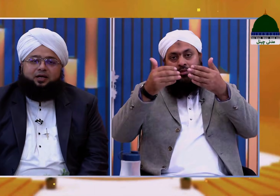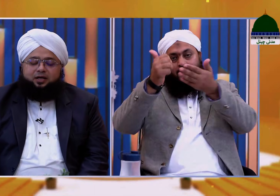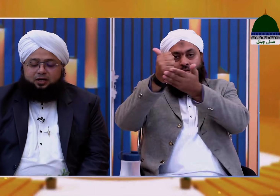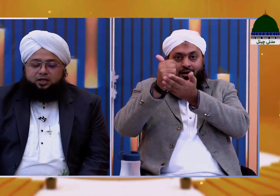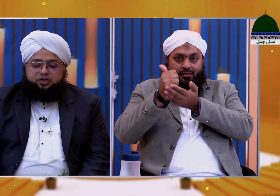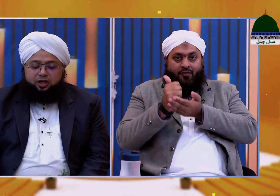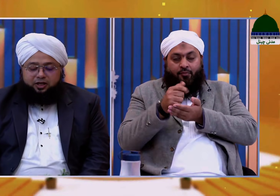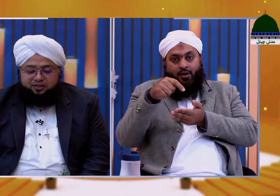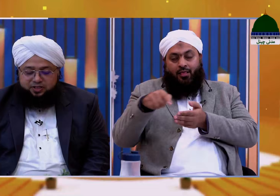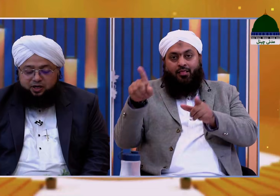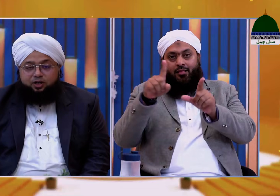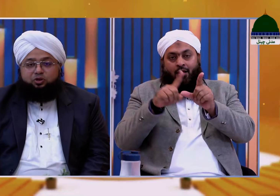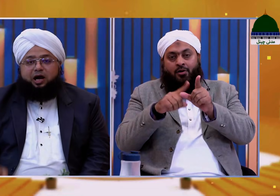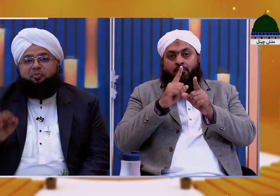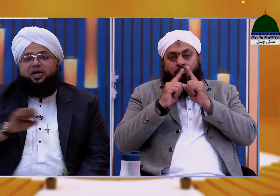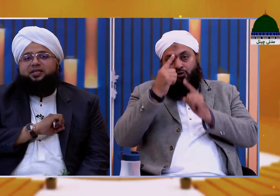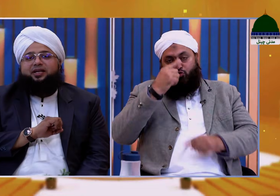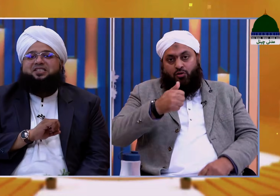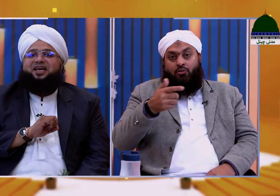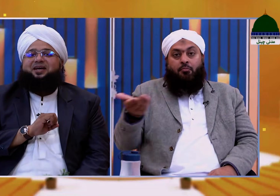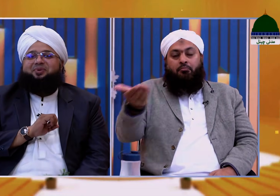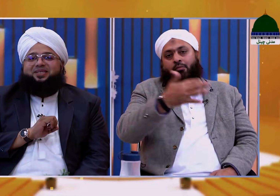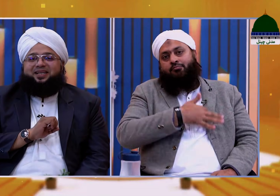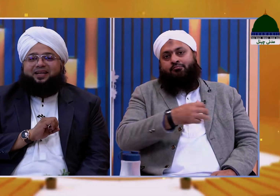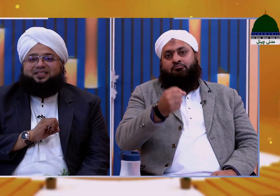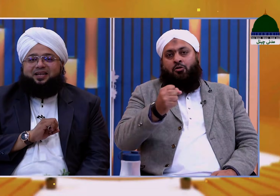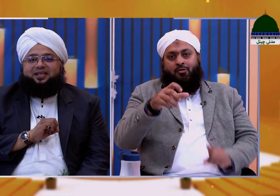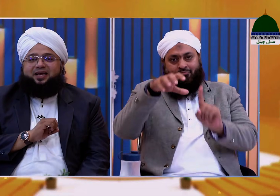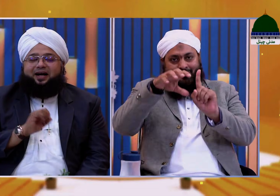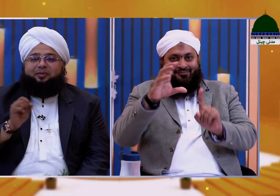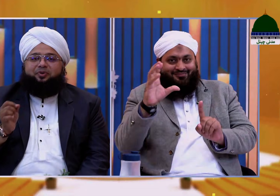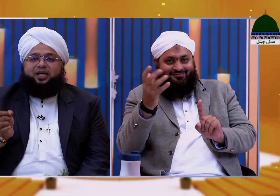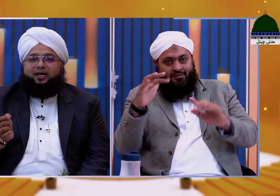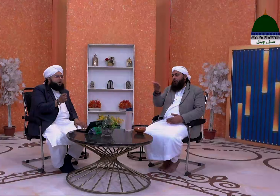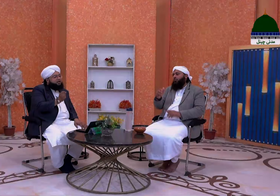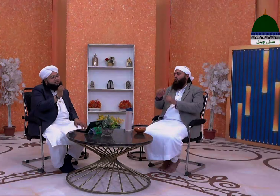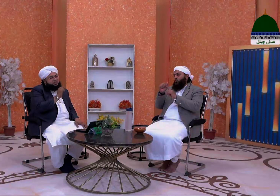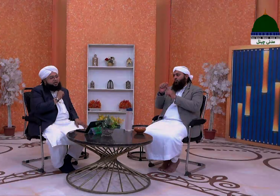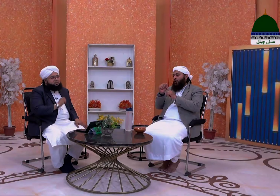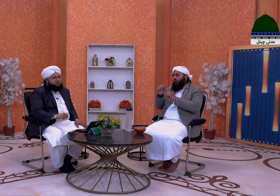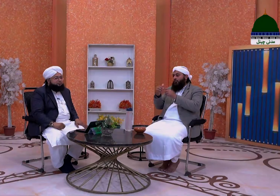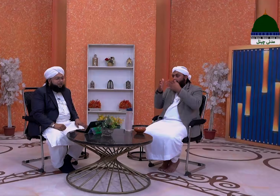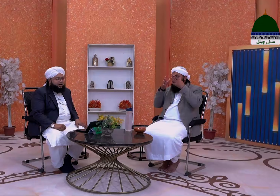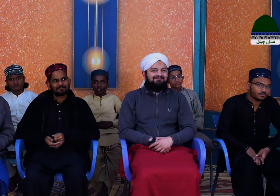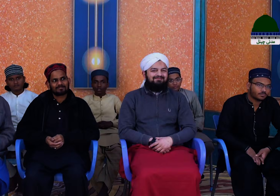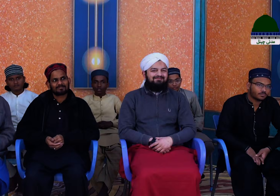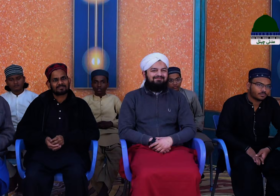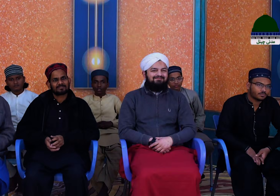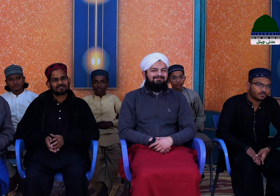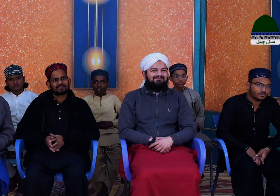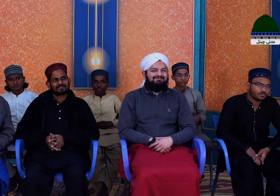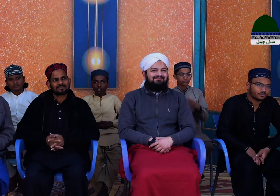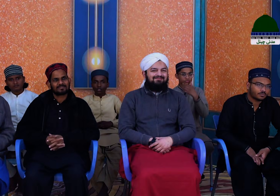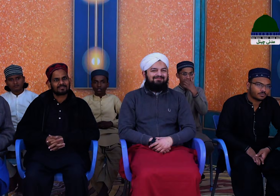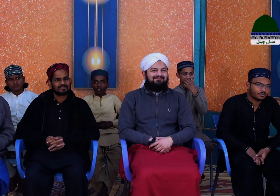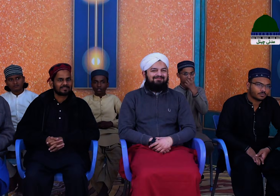سال انشاءاللہ عز و جل۔ تو یہاں پر نیت کر لیجئے مدنی چینل کے ناظرین کہ آپ نے آخری عشرے کا اعتکاف کرنا ہے۔ ہمارے پروگرام